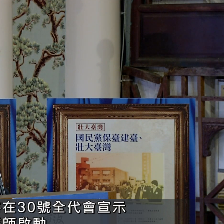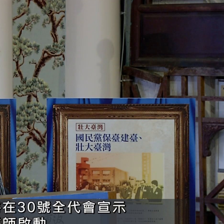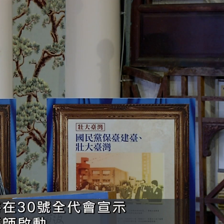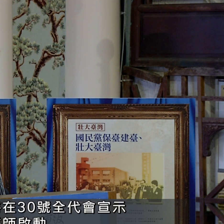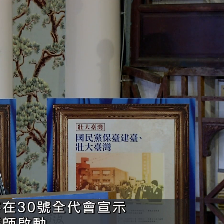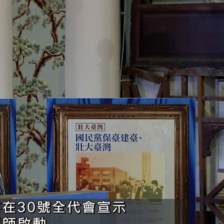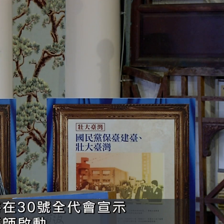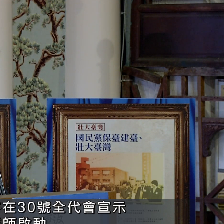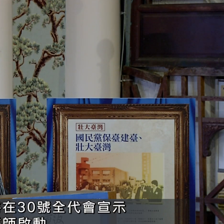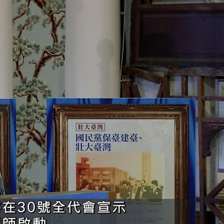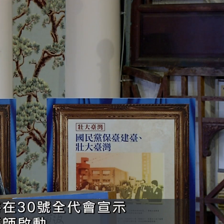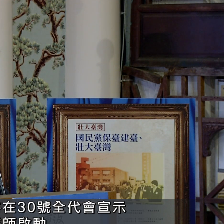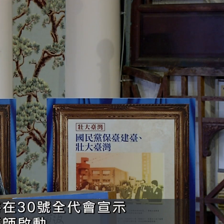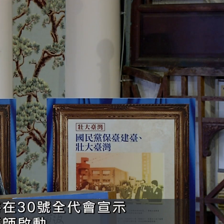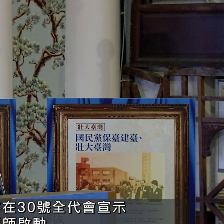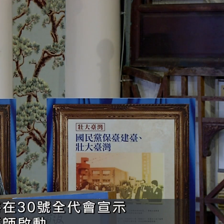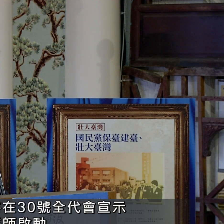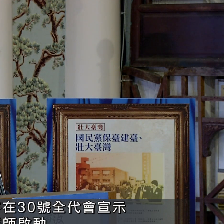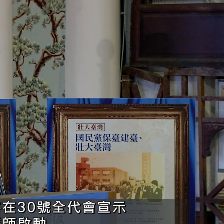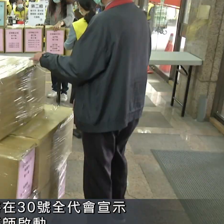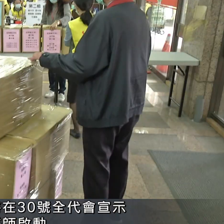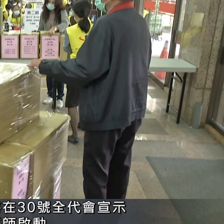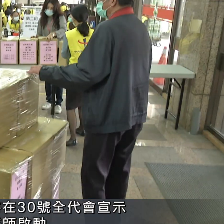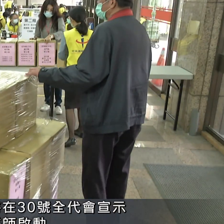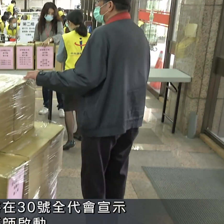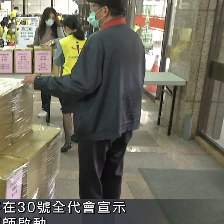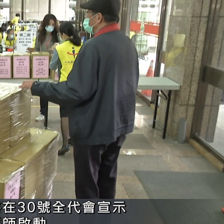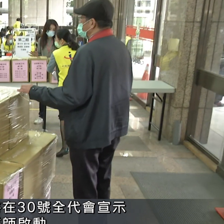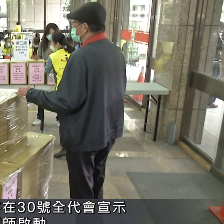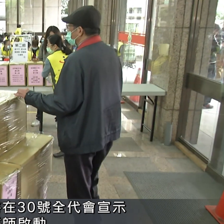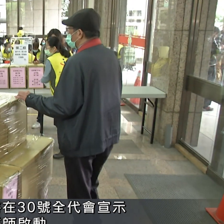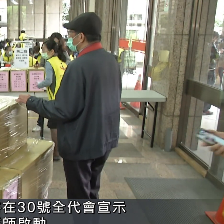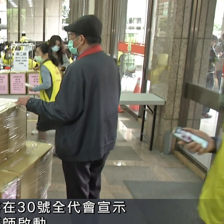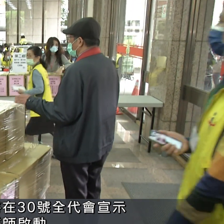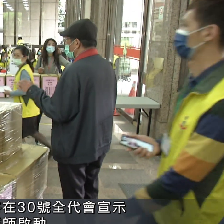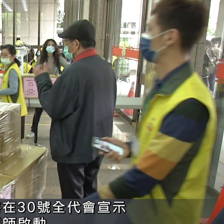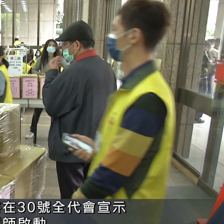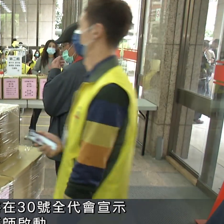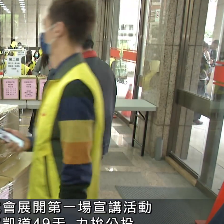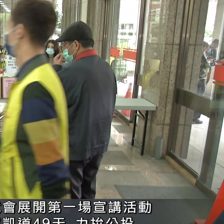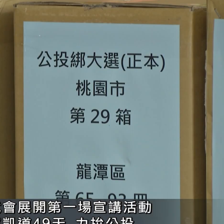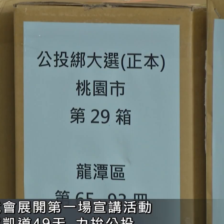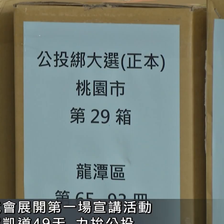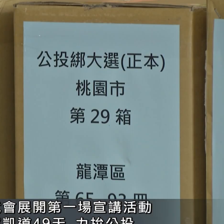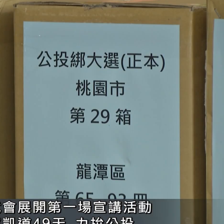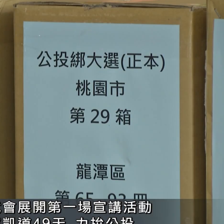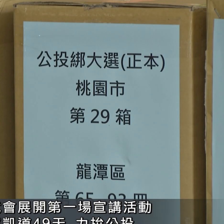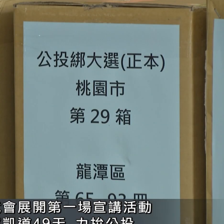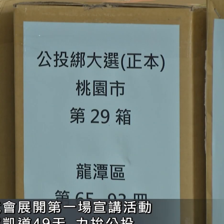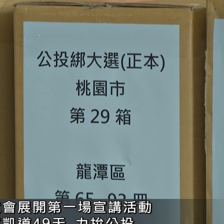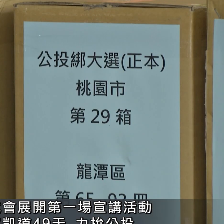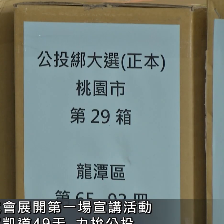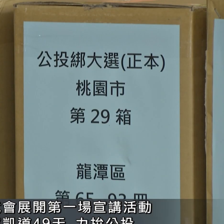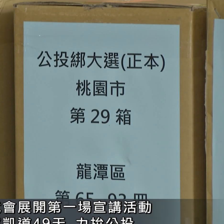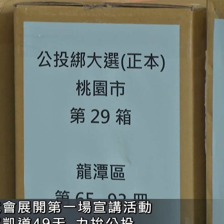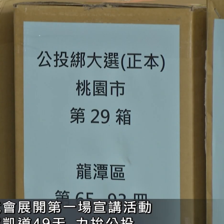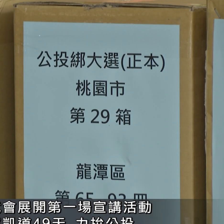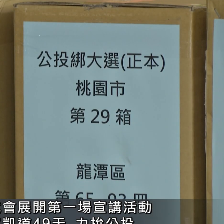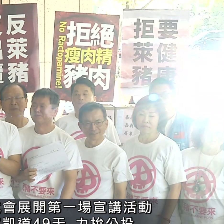朱立伦将在30号全代会宣誓，全民公投行动适时启动，最快这个周日就会展开第一场宣讲活动，并